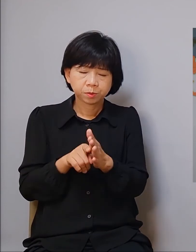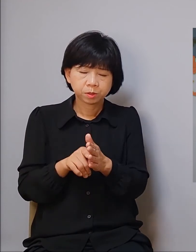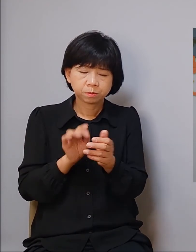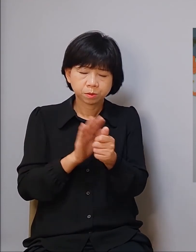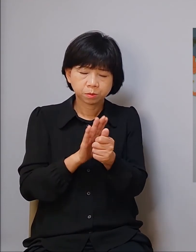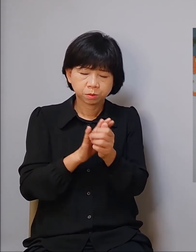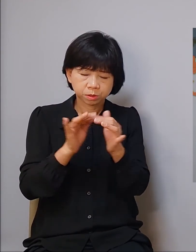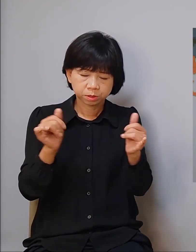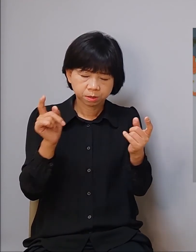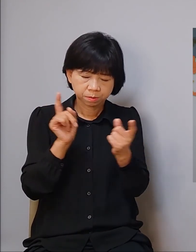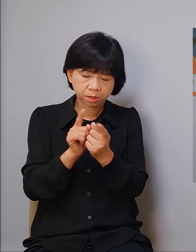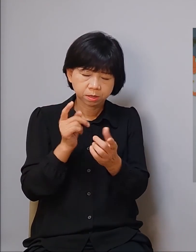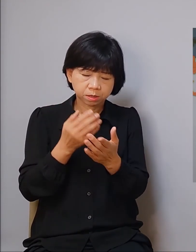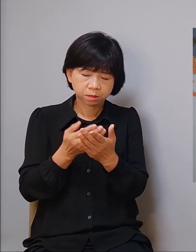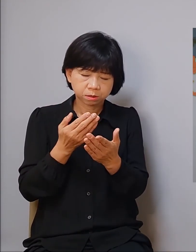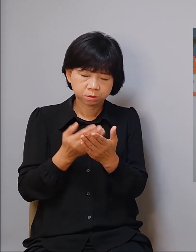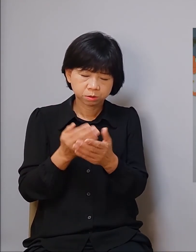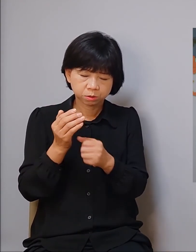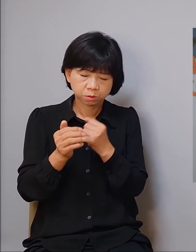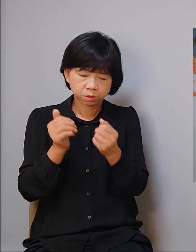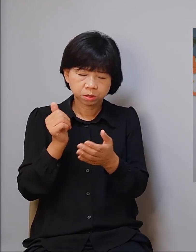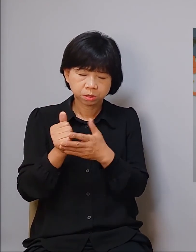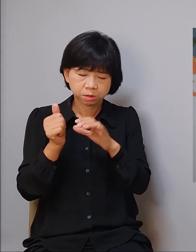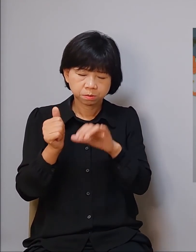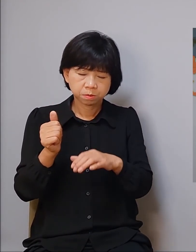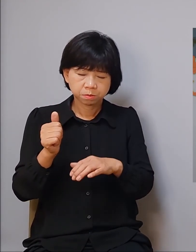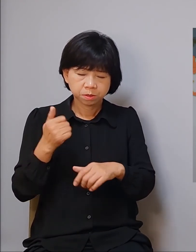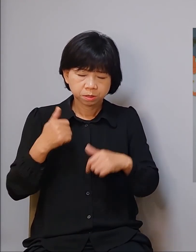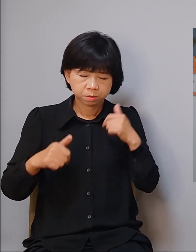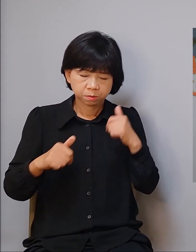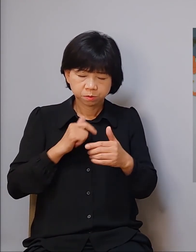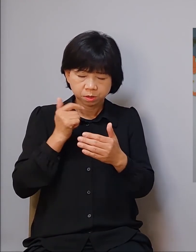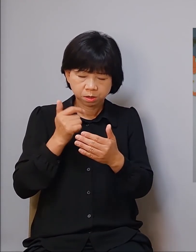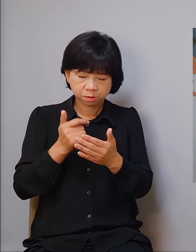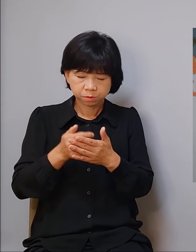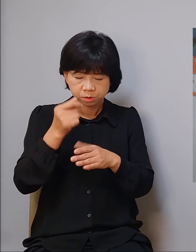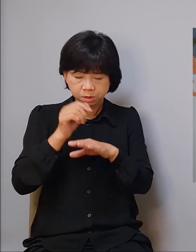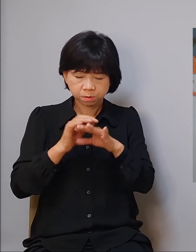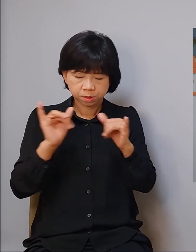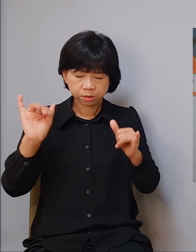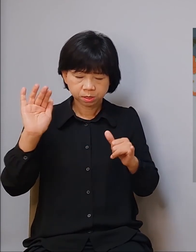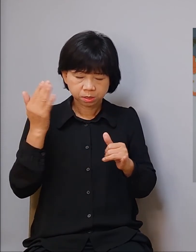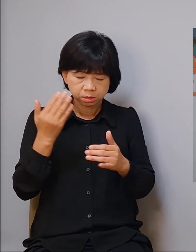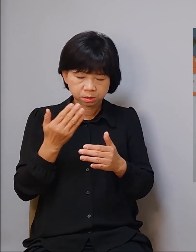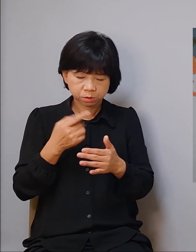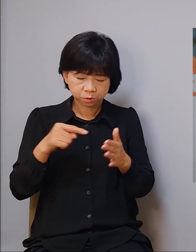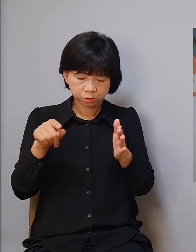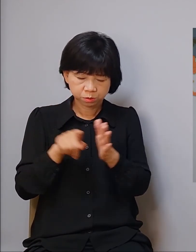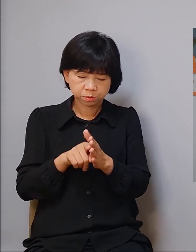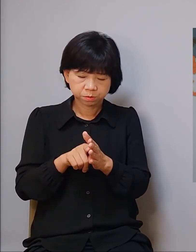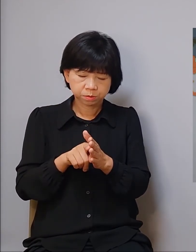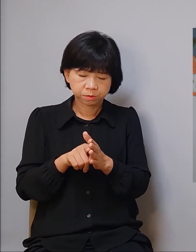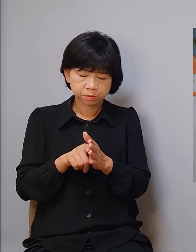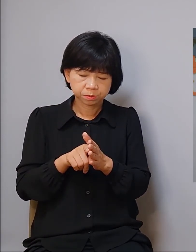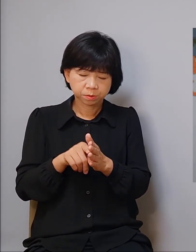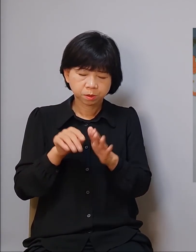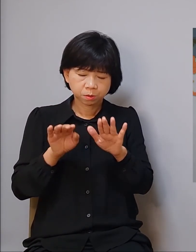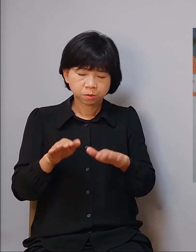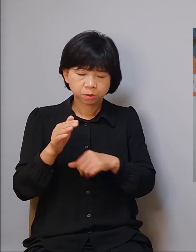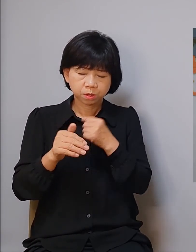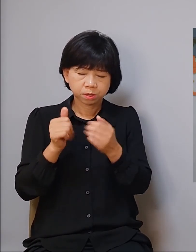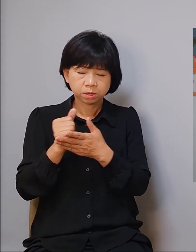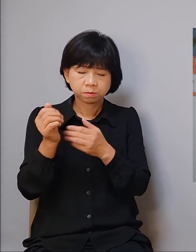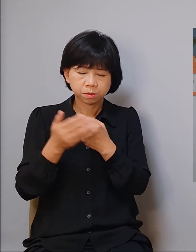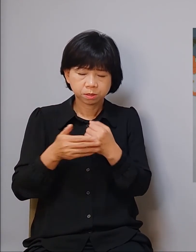만나게 해주시고 하나님 앞에 기쁨과 감격 가운데 예배자 되게 해주실 줄 믿습니다. 오늘도